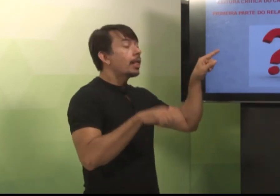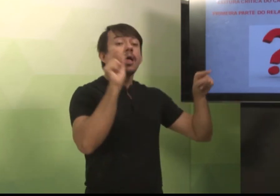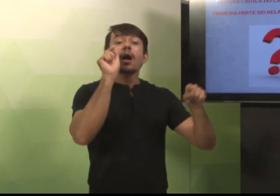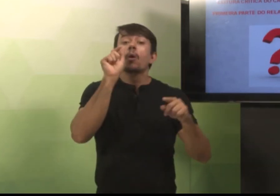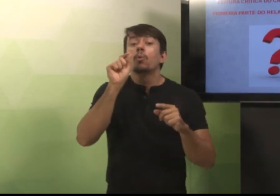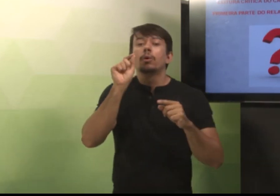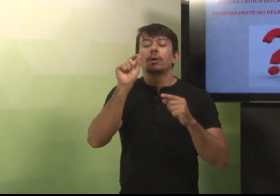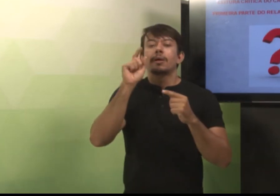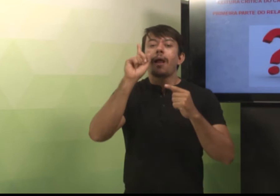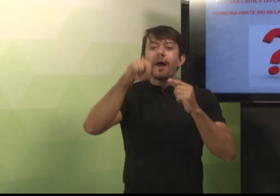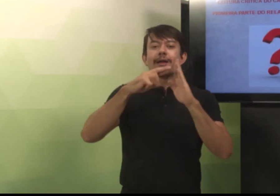essas anotações.